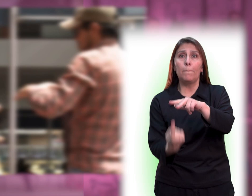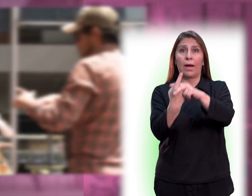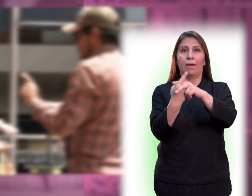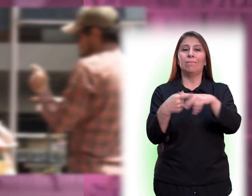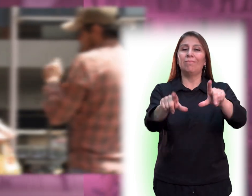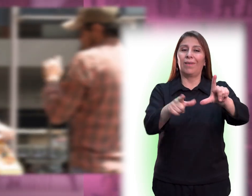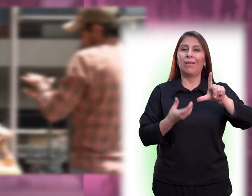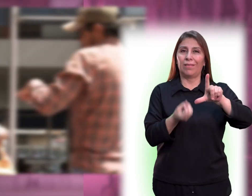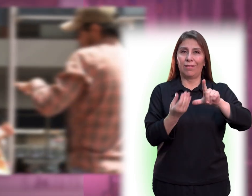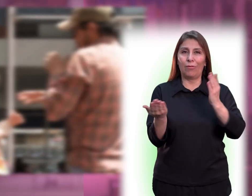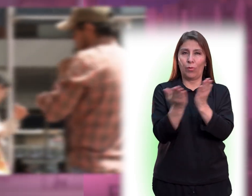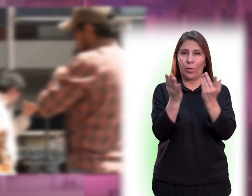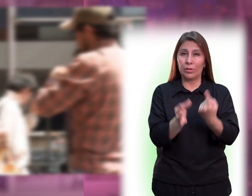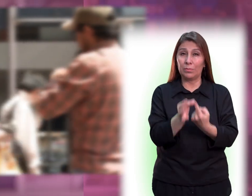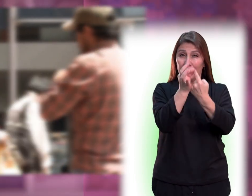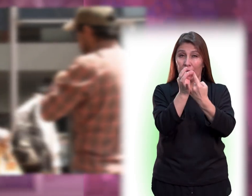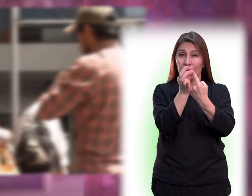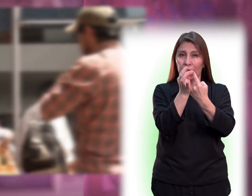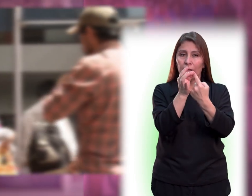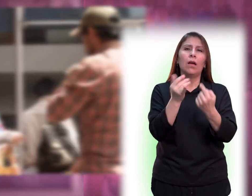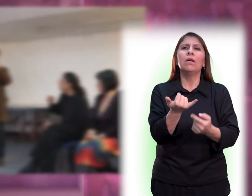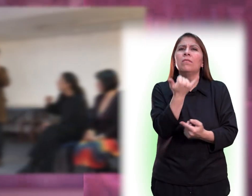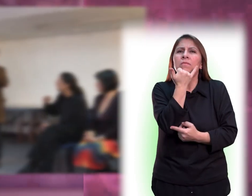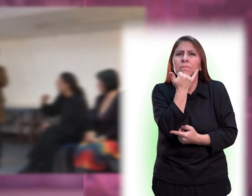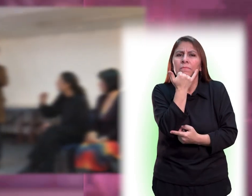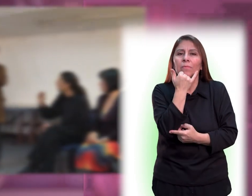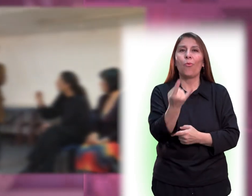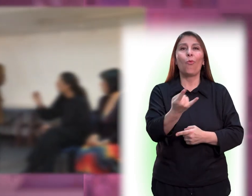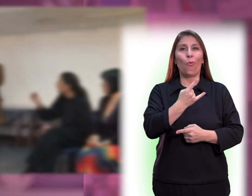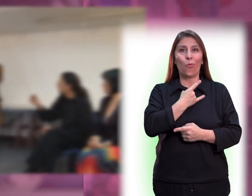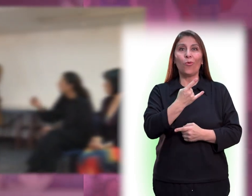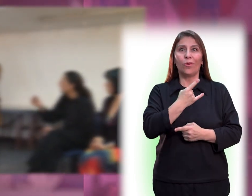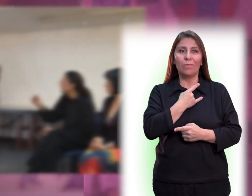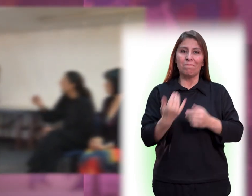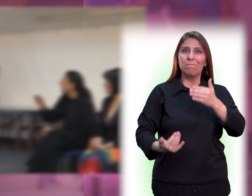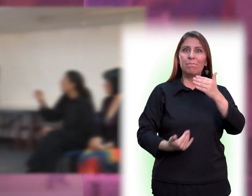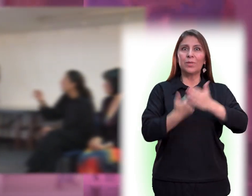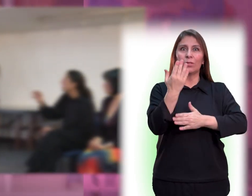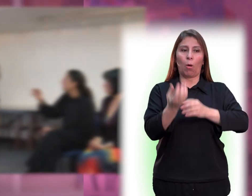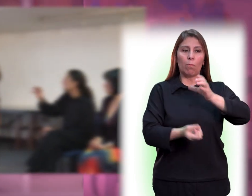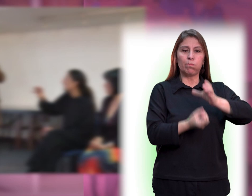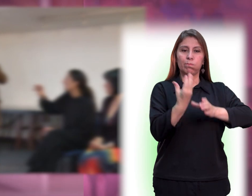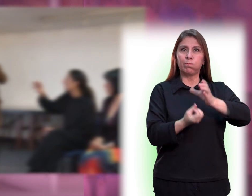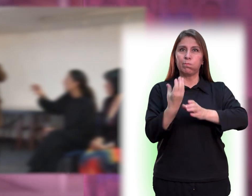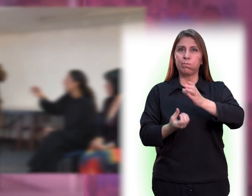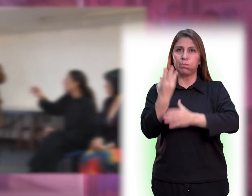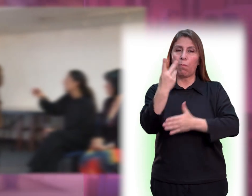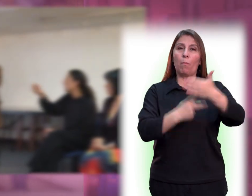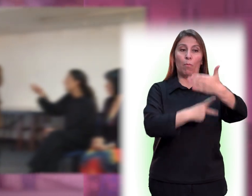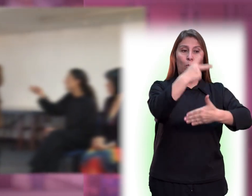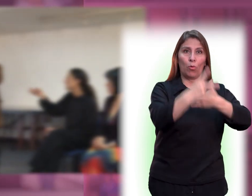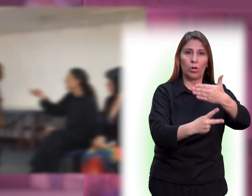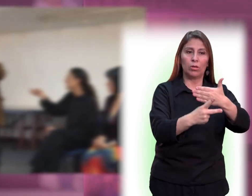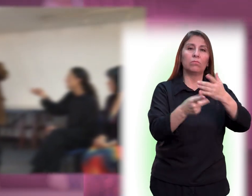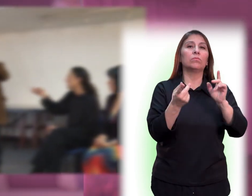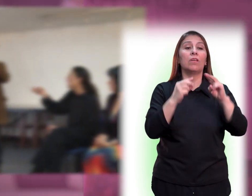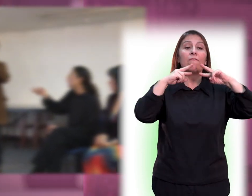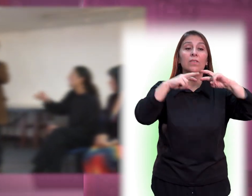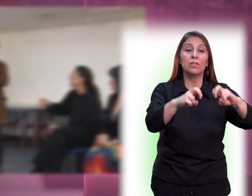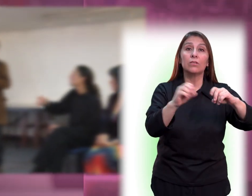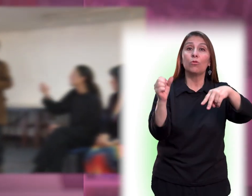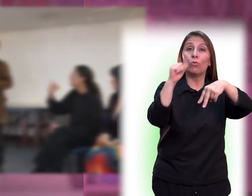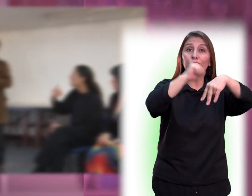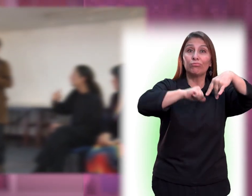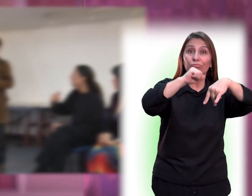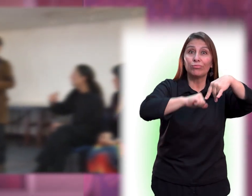Desde la creación de la licenciatura en educación especial, la universidad ha empezado a generar una serie de proyectos